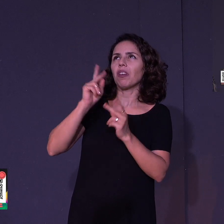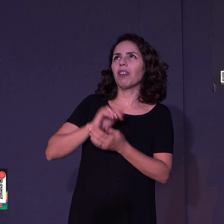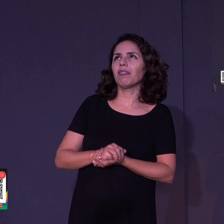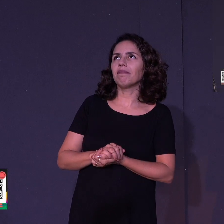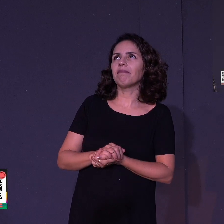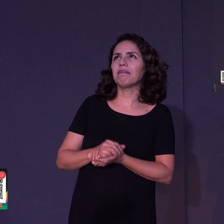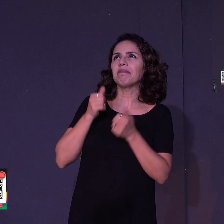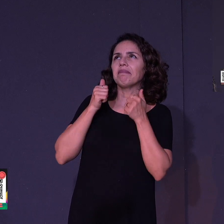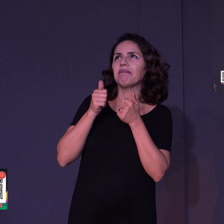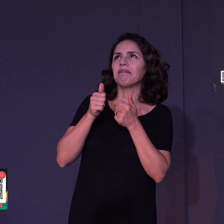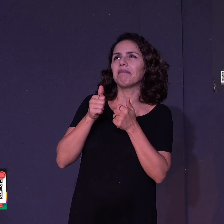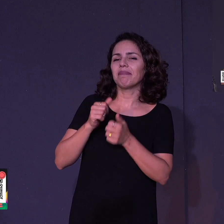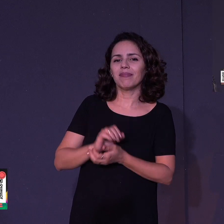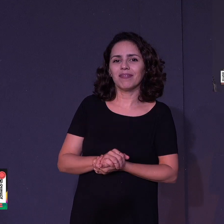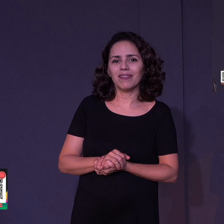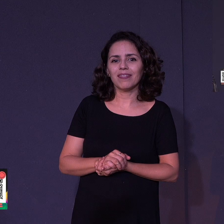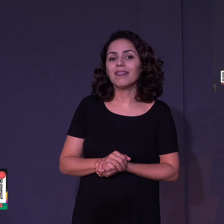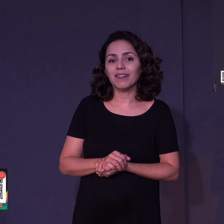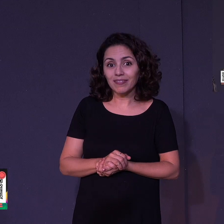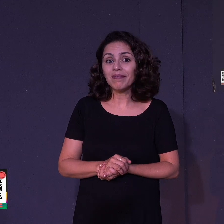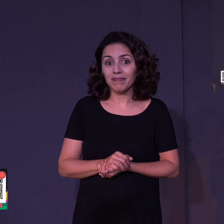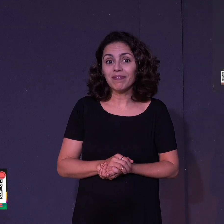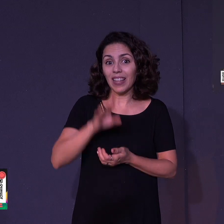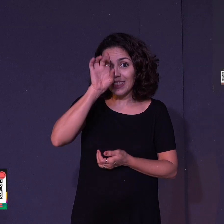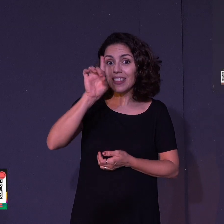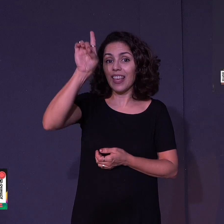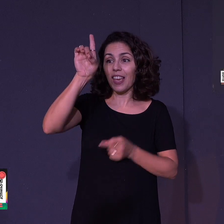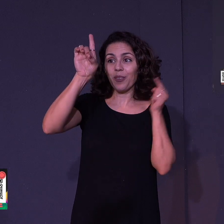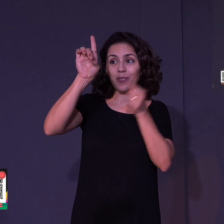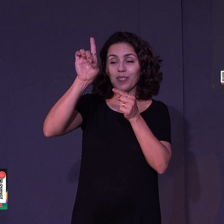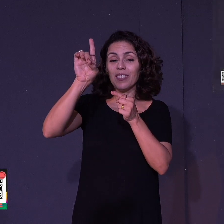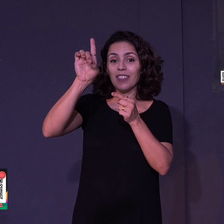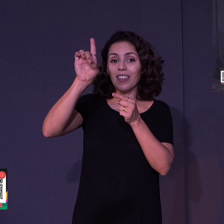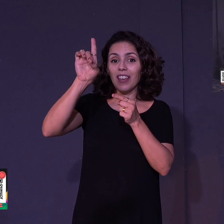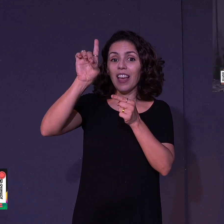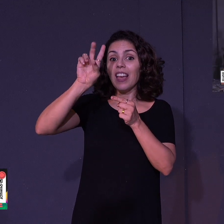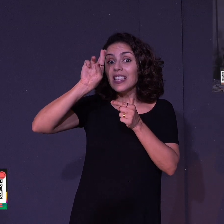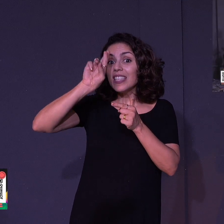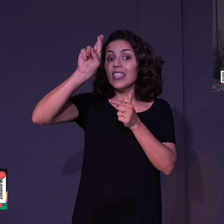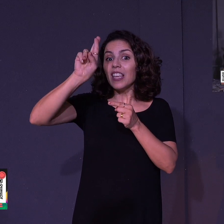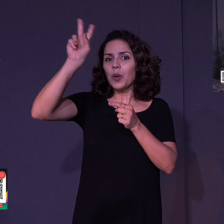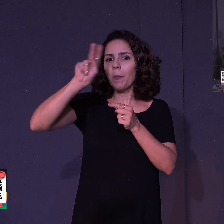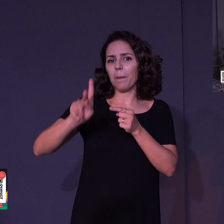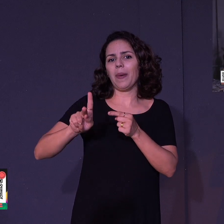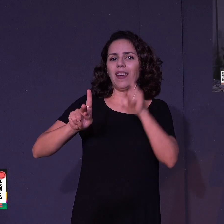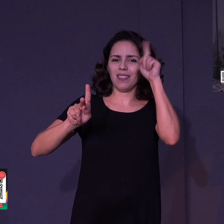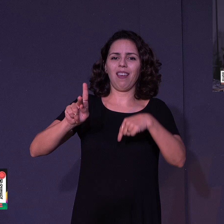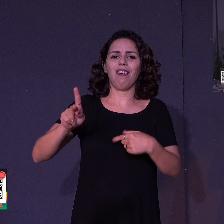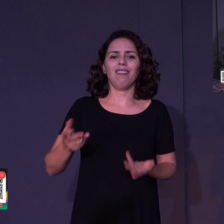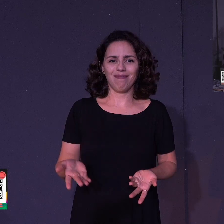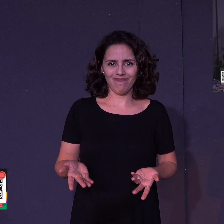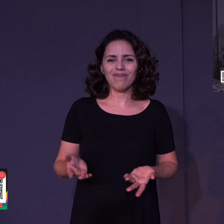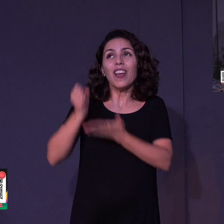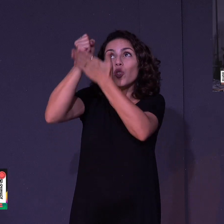Poderíamos tão somente declarar aqui que o nosso Deus é Senhor da paz. Que Ele é socorro no momento da angústia. E que tudo